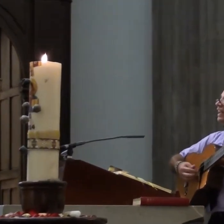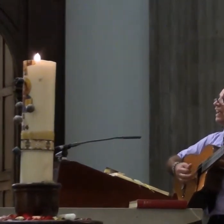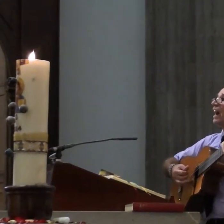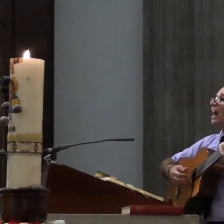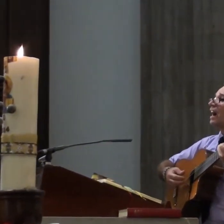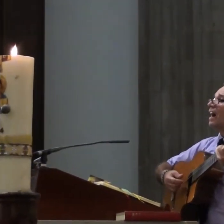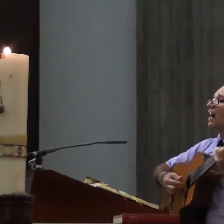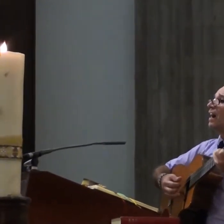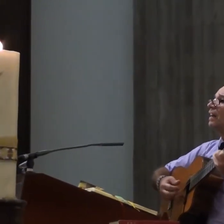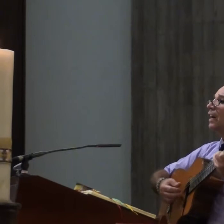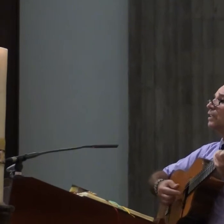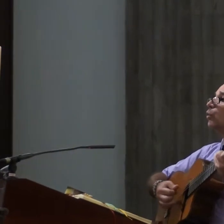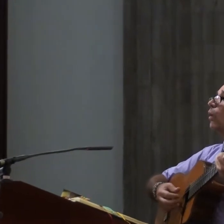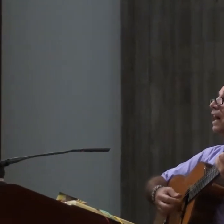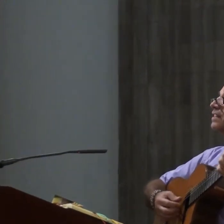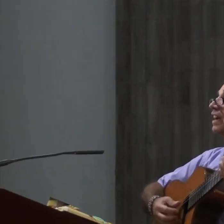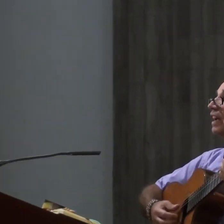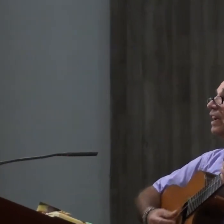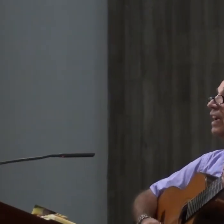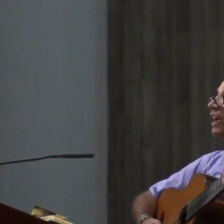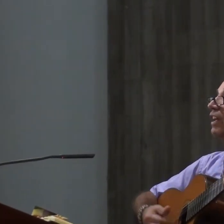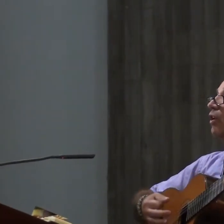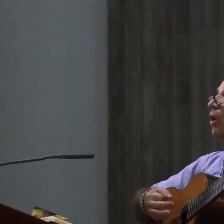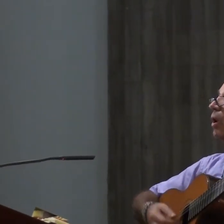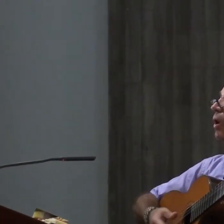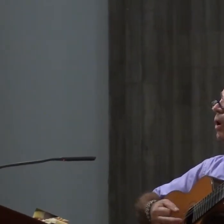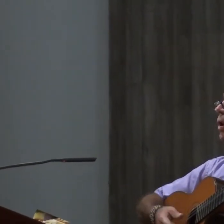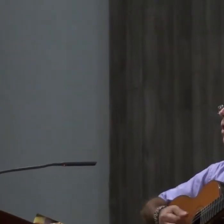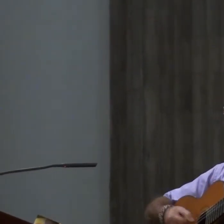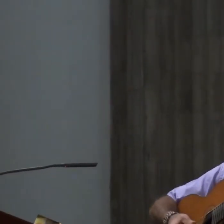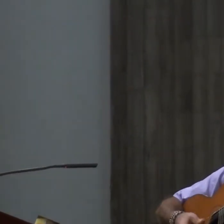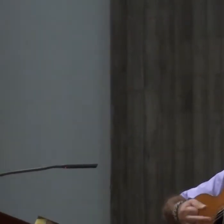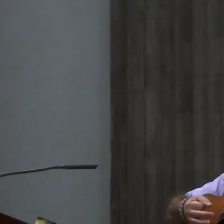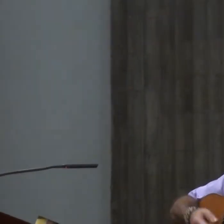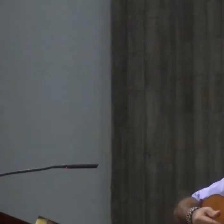María tú has creído